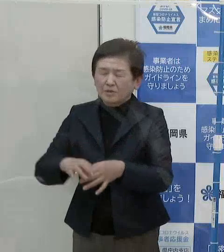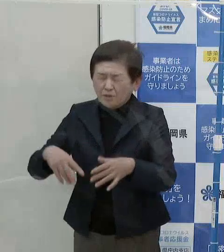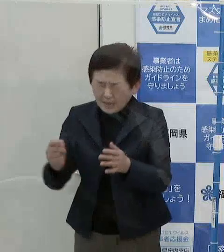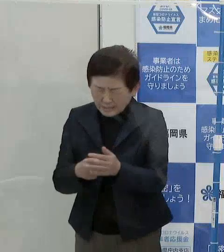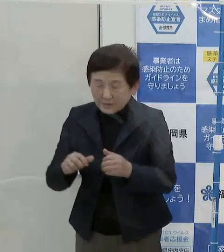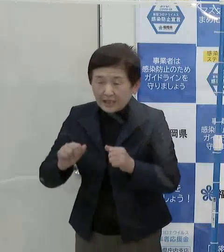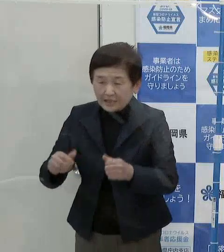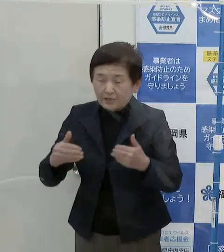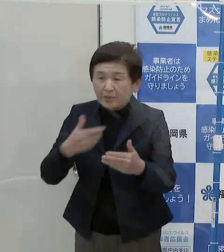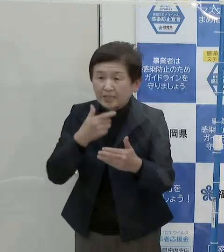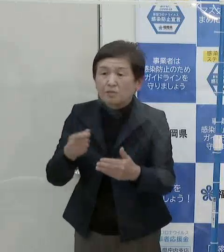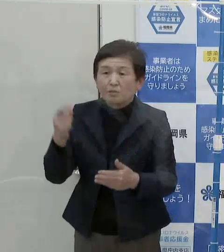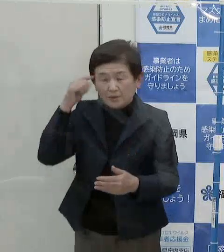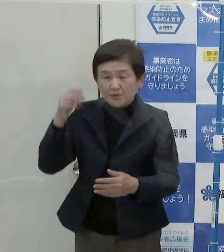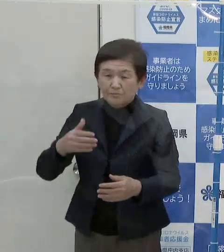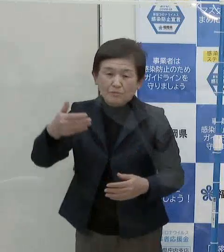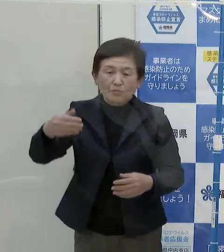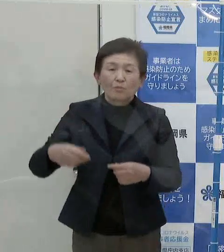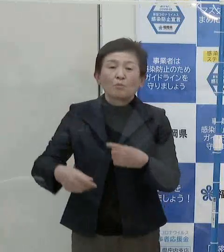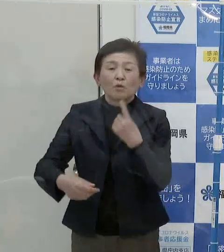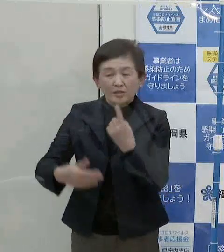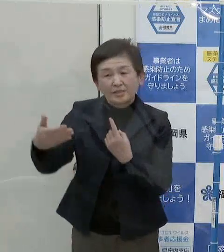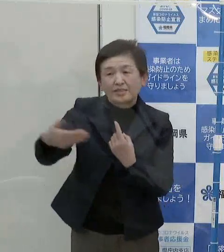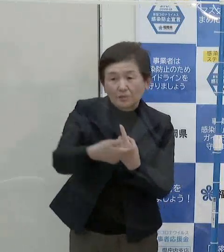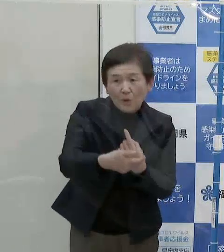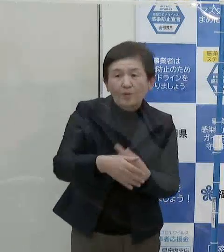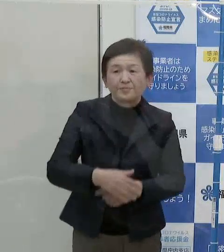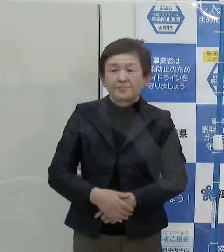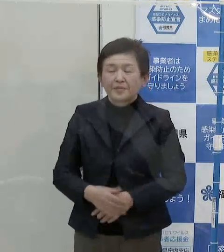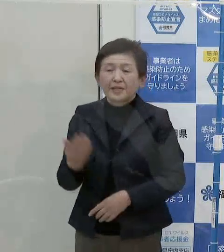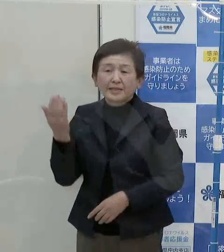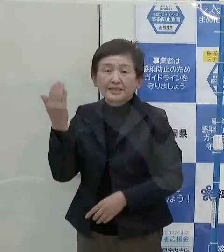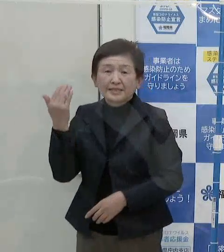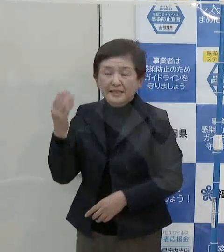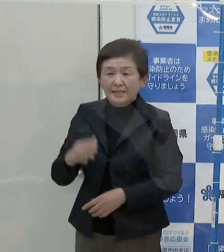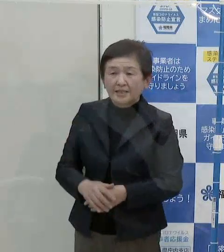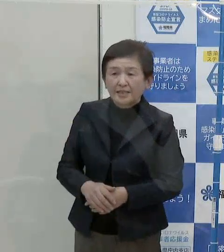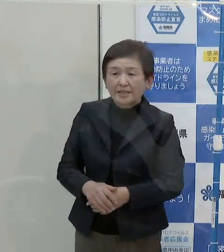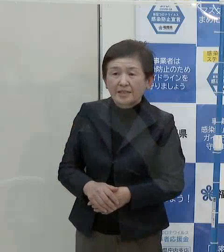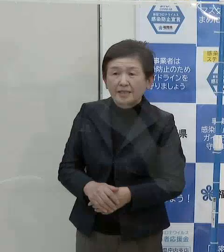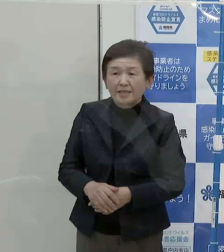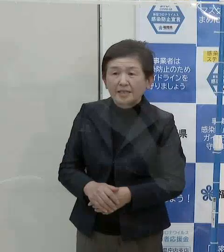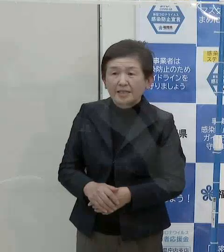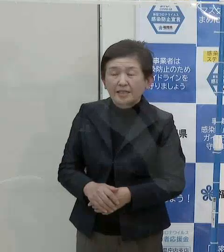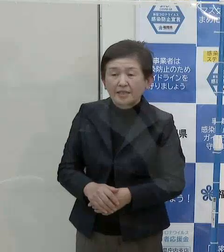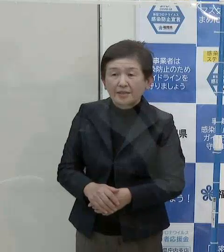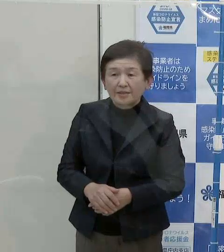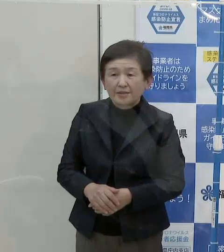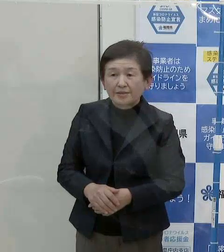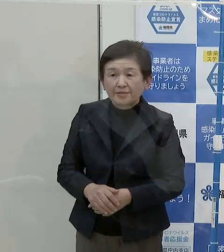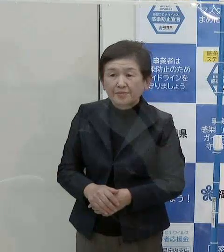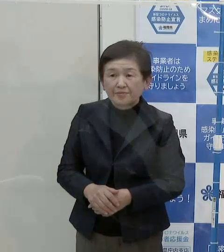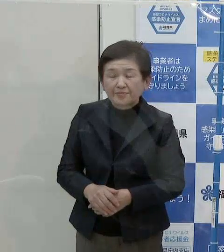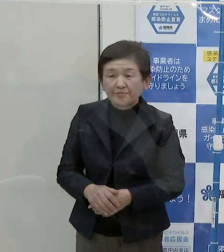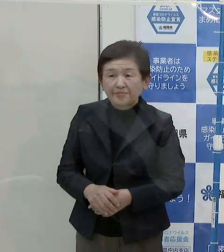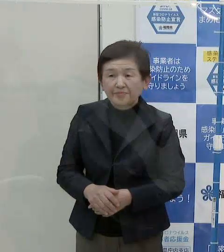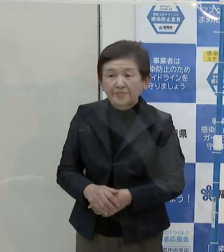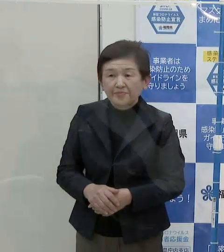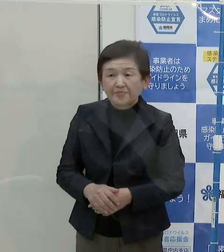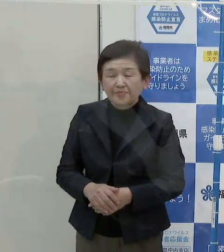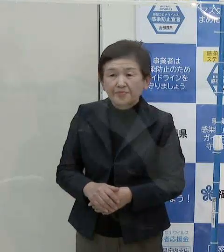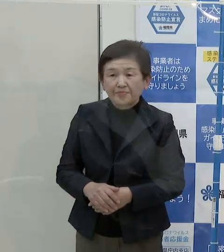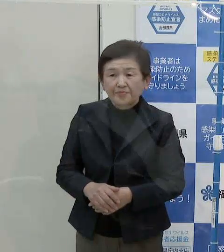ています。 それともう一点よろしいでしょうか。先ほど呼びかけられていた飲食店の申請で期